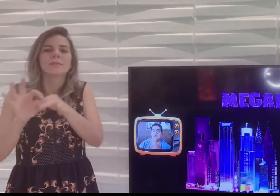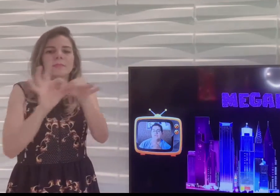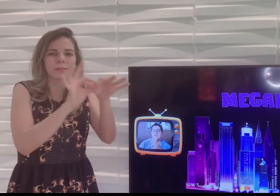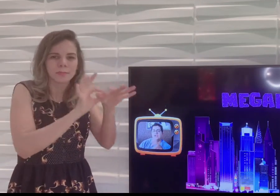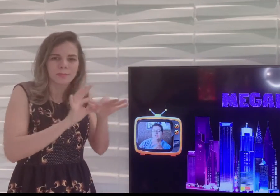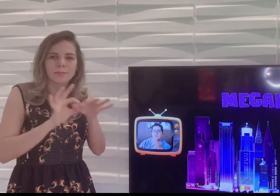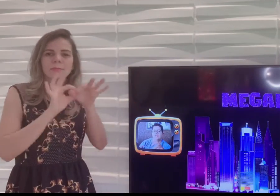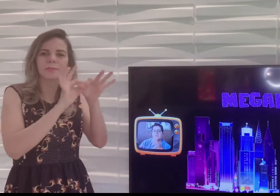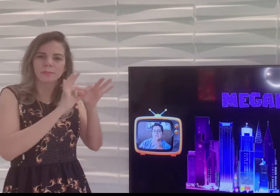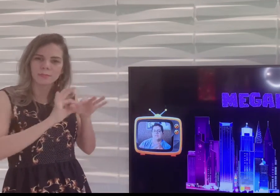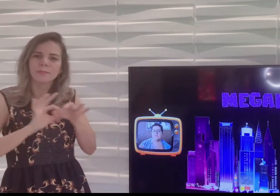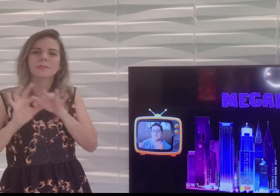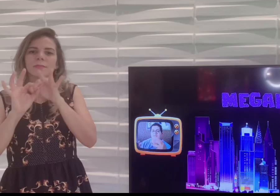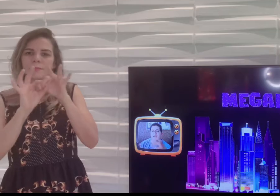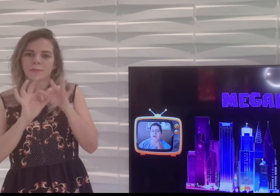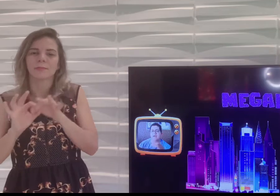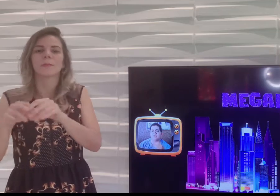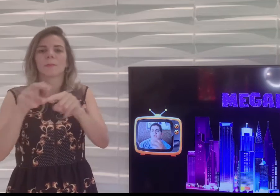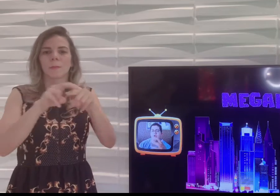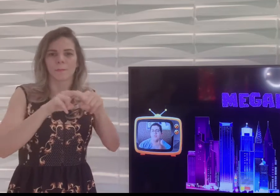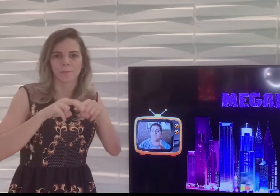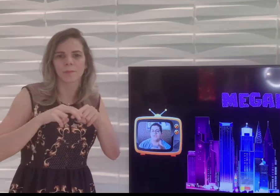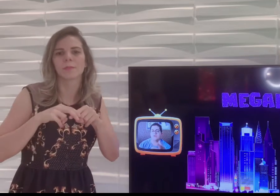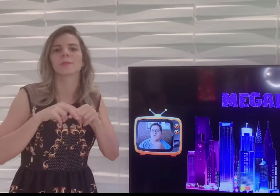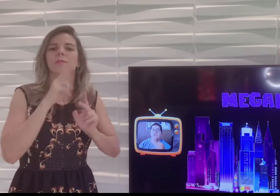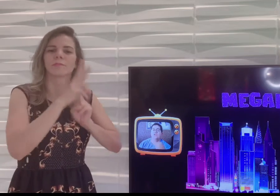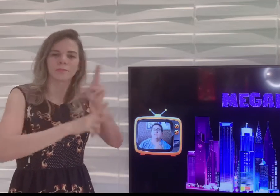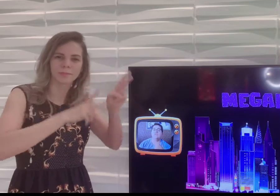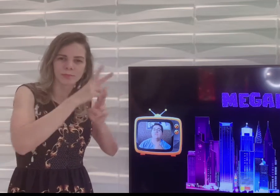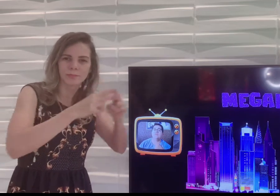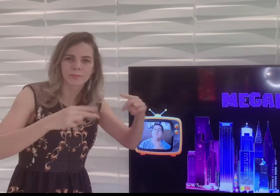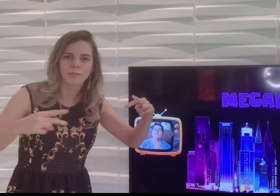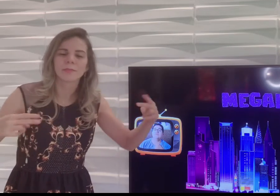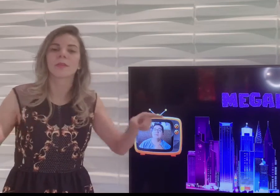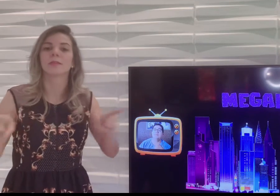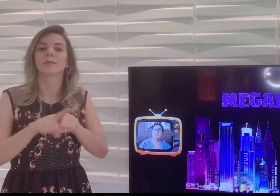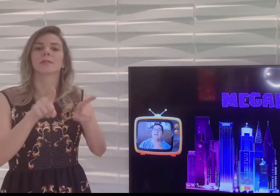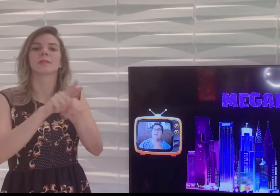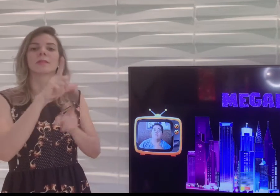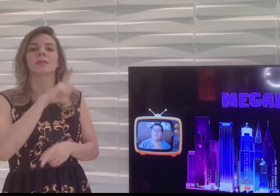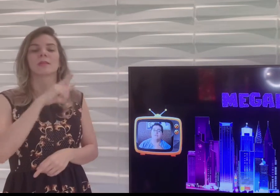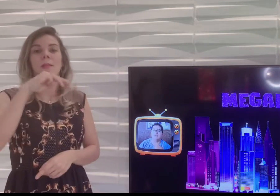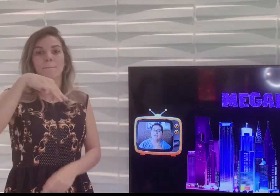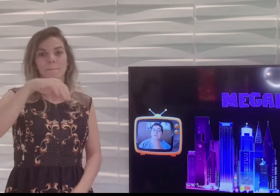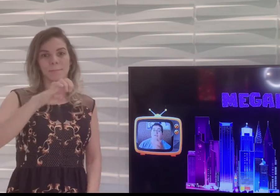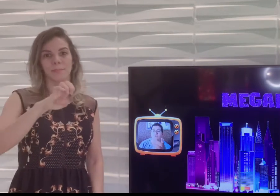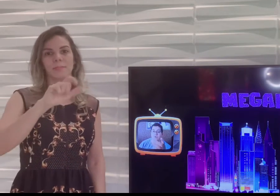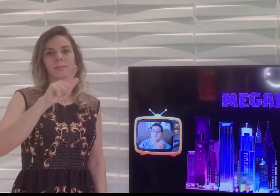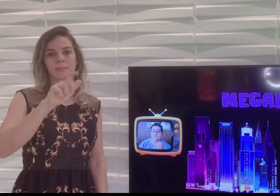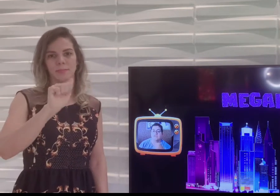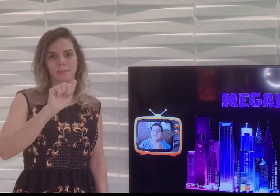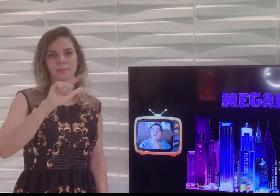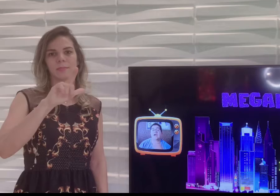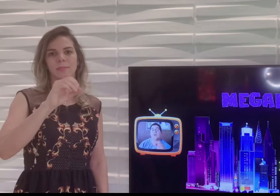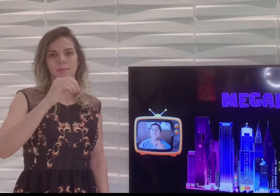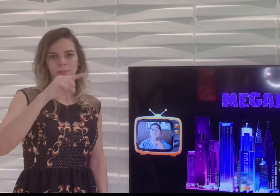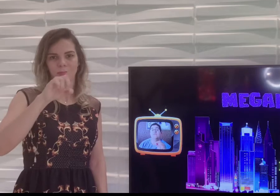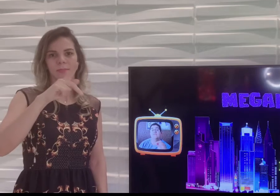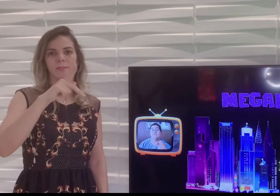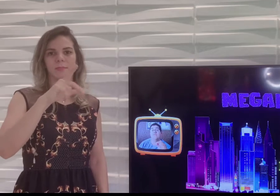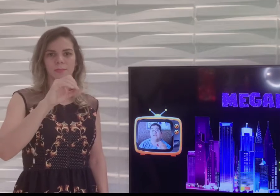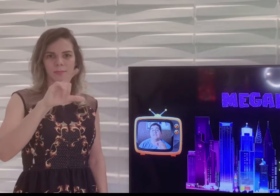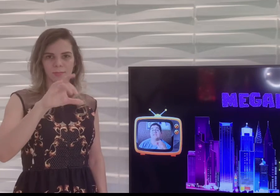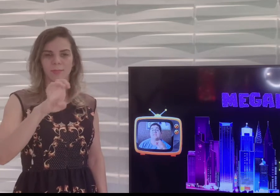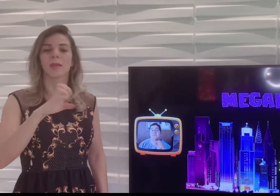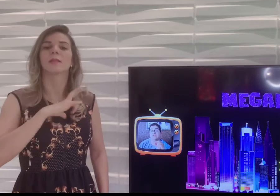por causa do chamado sistema viário de locomoção, nós temos a formação da megalópole, que, como eu disse, é